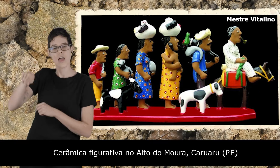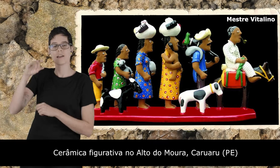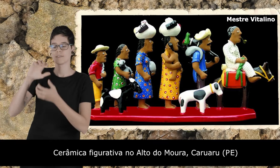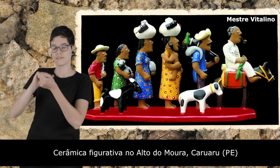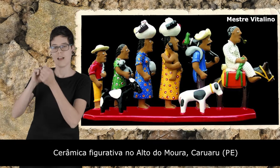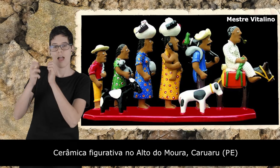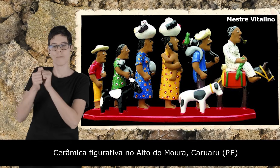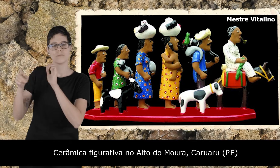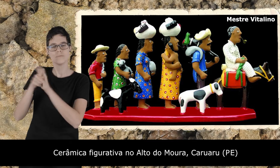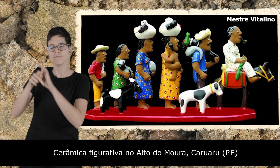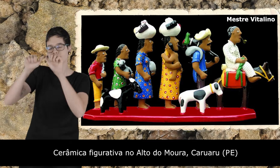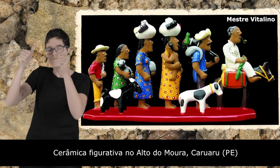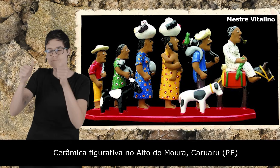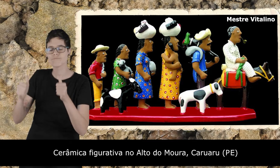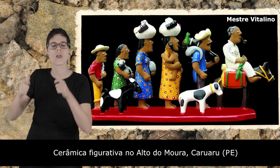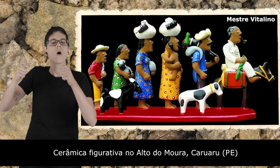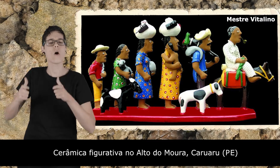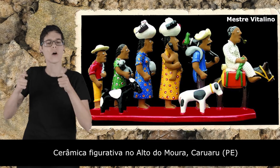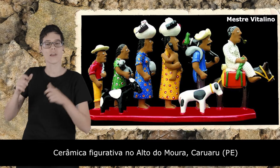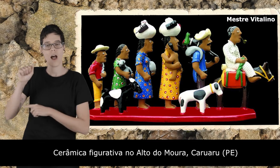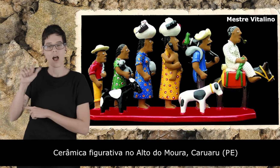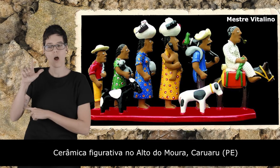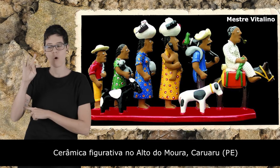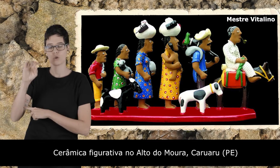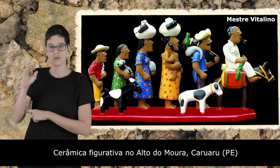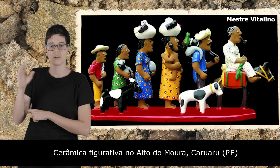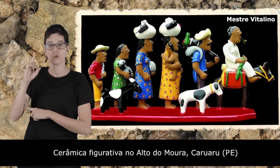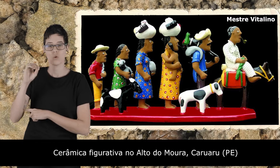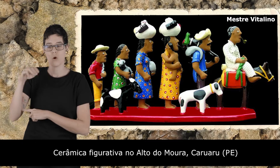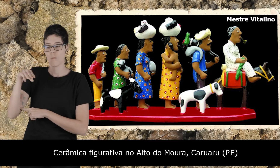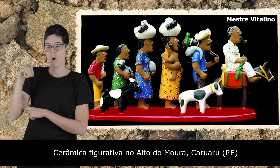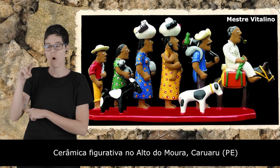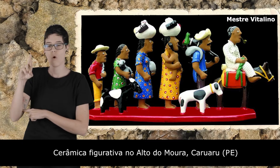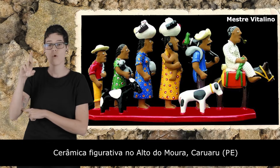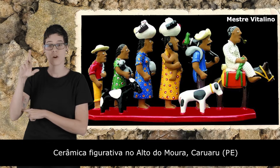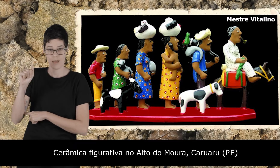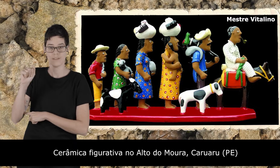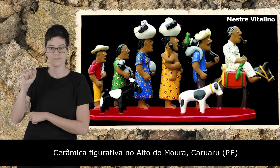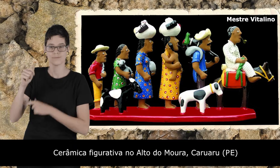Cerâmica figurativa no Alto do Moura, Caruaru, Pernambuco.